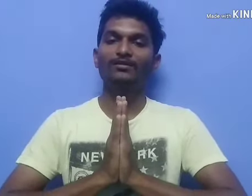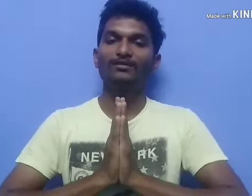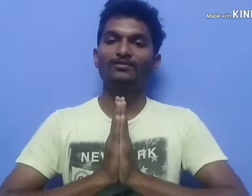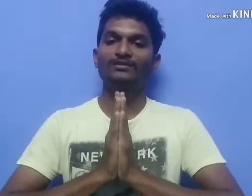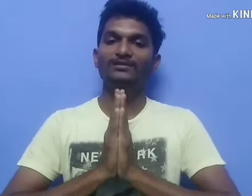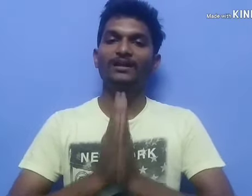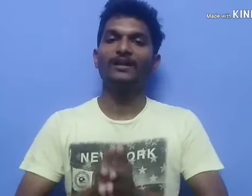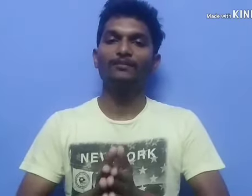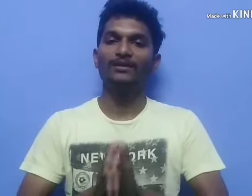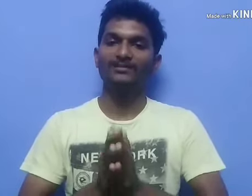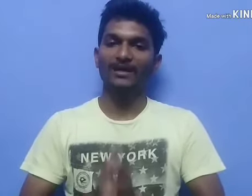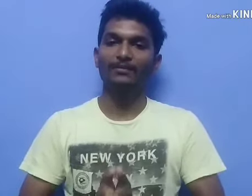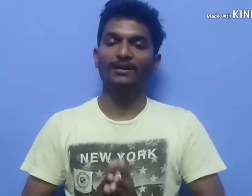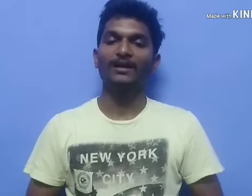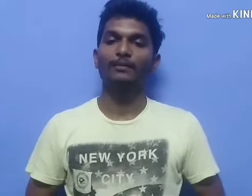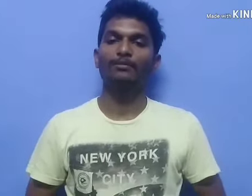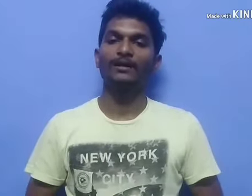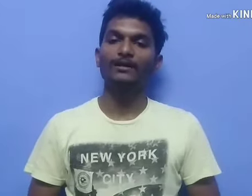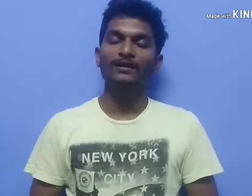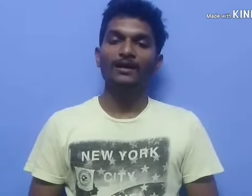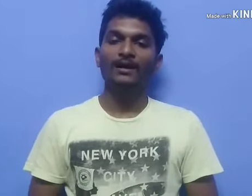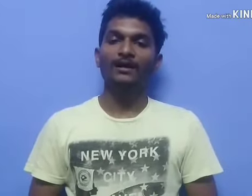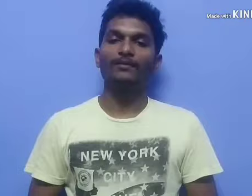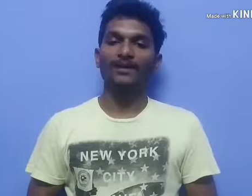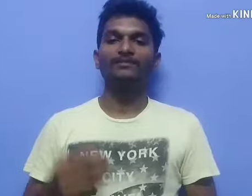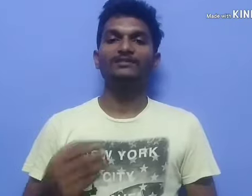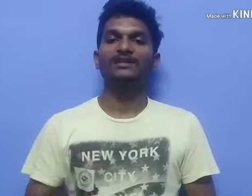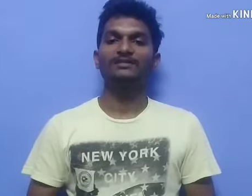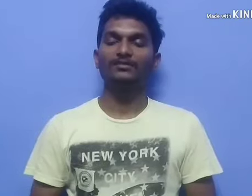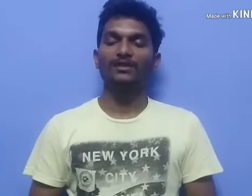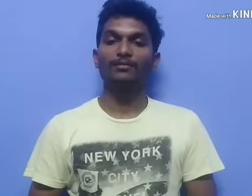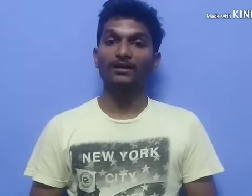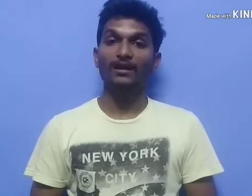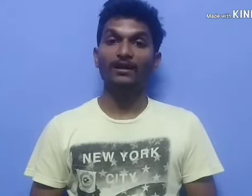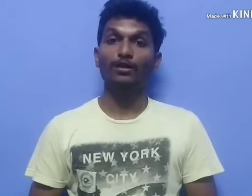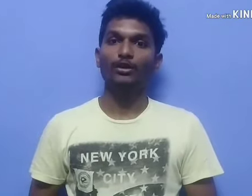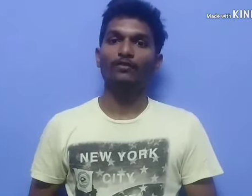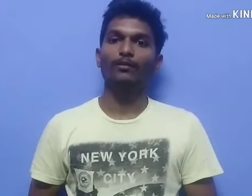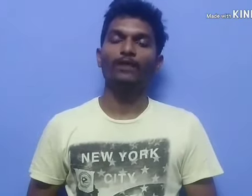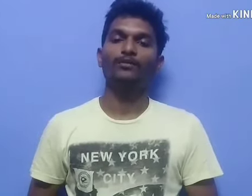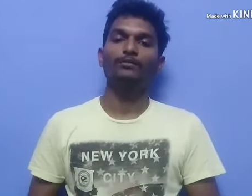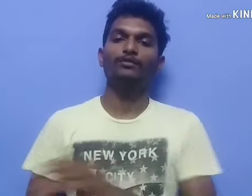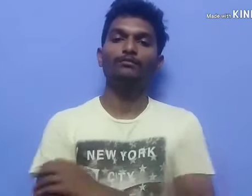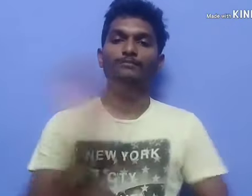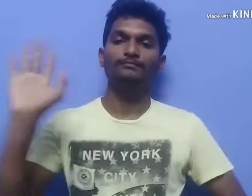உங்களுக்கு பிடிச்சிருந்துச்சுன்னா லைக் பண்ணுங்கள், ஷேர் பண்ணுங்கள், கமெண்ட் பண்ணுங்கள். மறக்காமல் இந்த சேனலை சப்ஸ்கிரைப் பண்ணுங்கள். அண்டில் யூ ஹாவ் அ பாய் ஃப்ரம் மிதுன்.